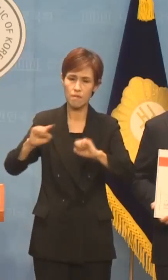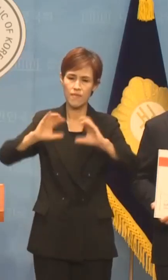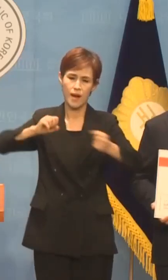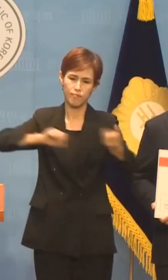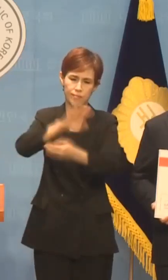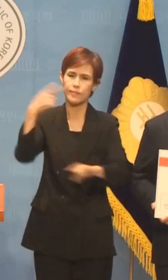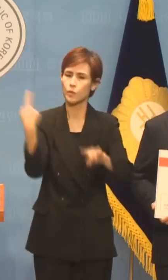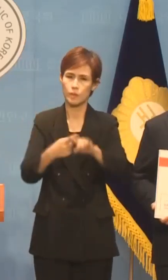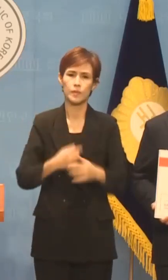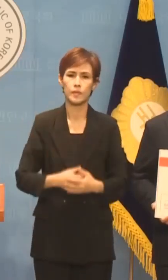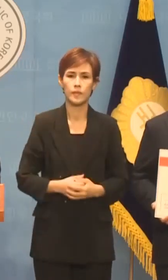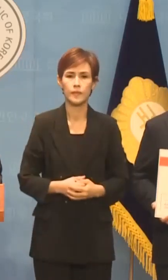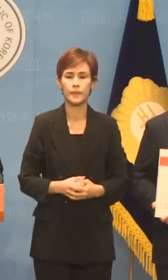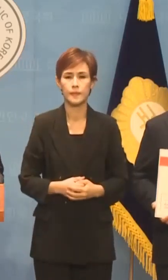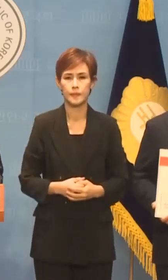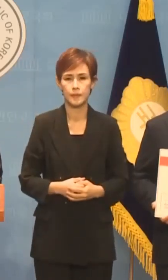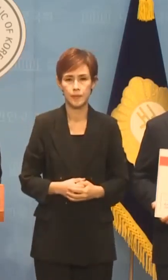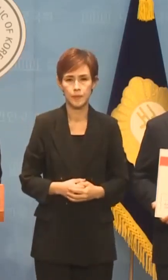내란입니다. 이상입니다.